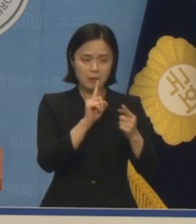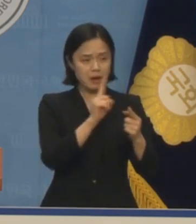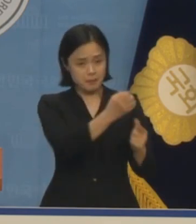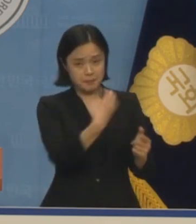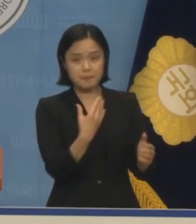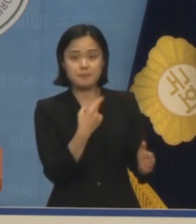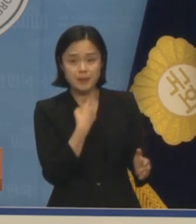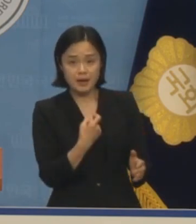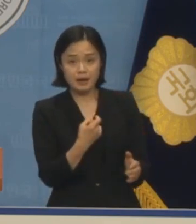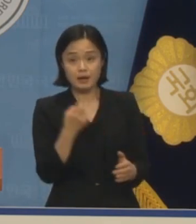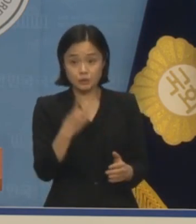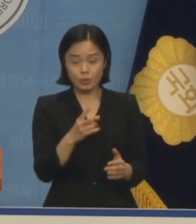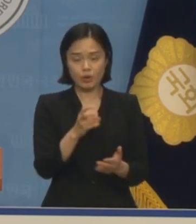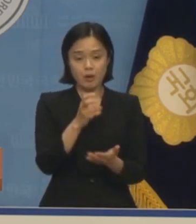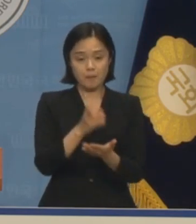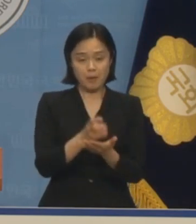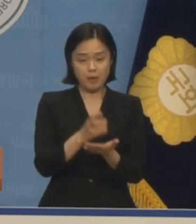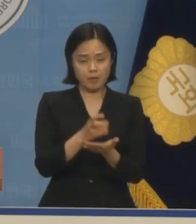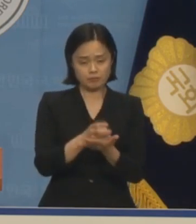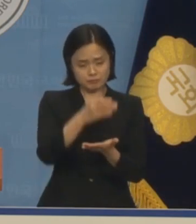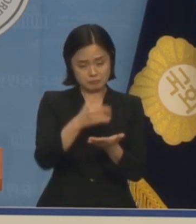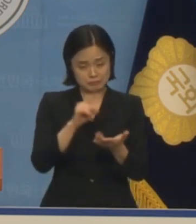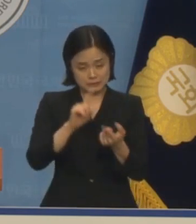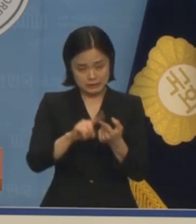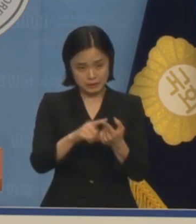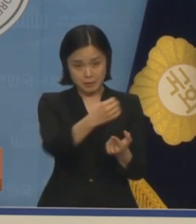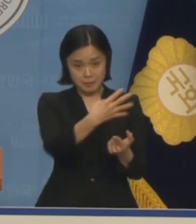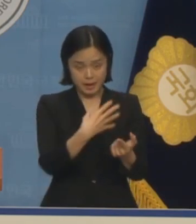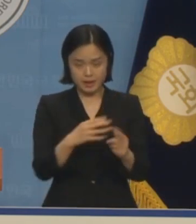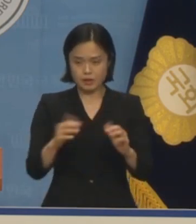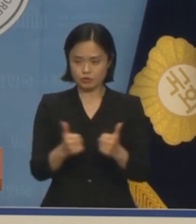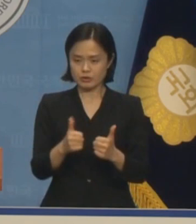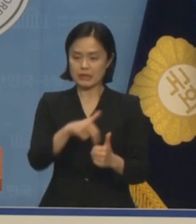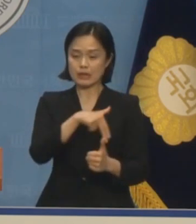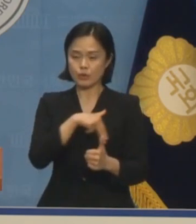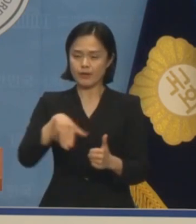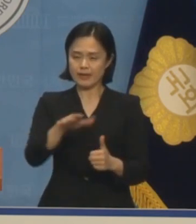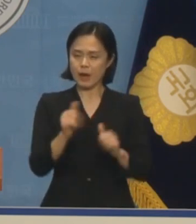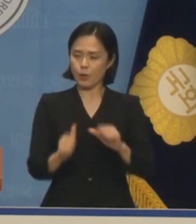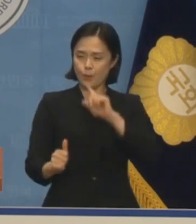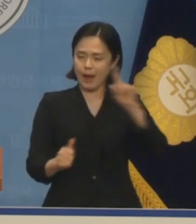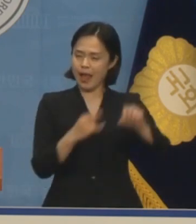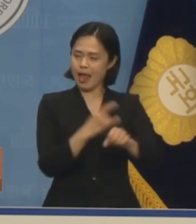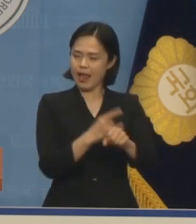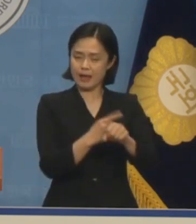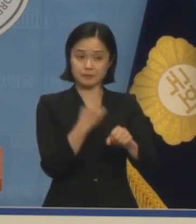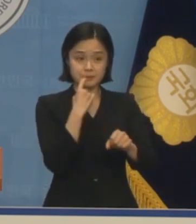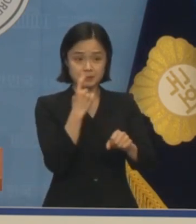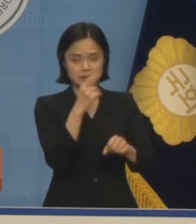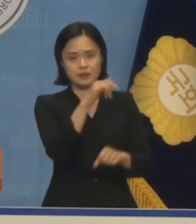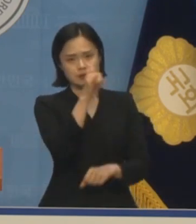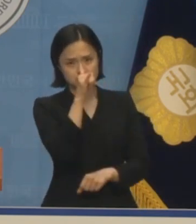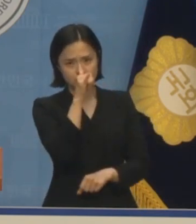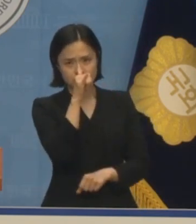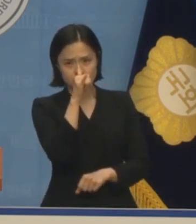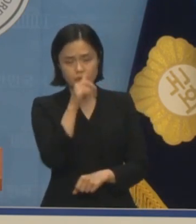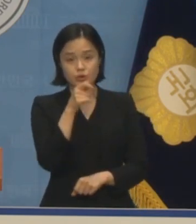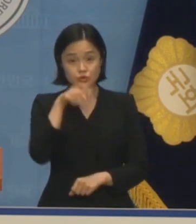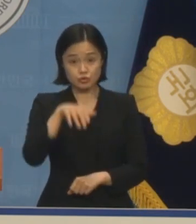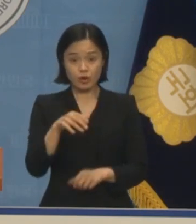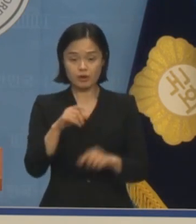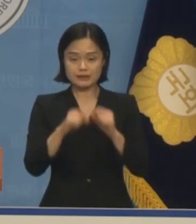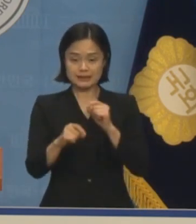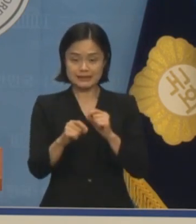언급하며 국회의원에 대한 고발을 암시하기까지 하였습니다. 이어 수원지검은 보복이라도 하듯 야당